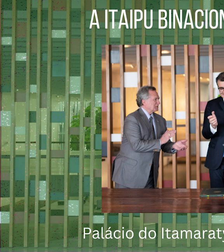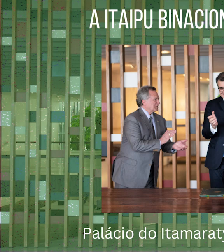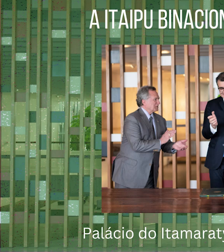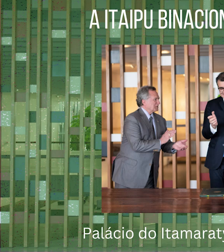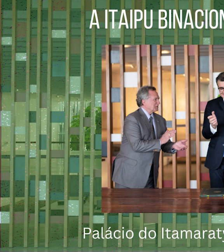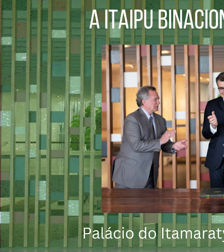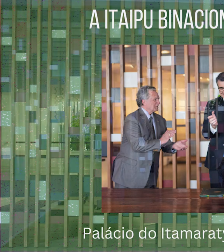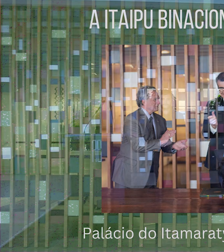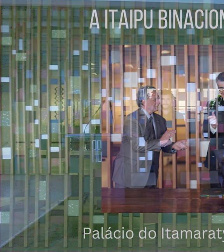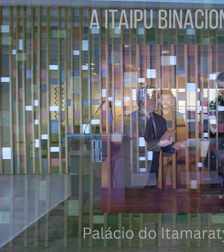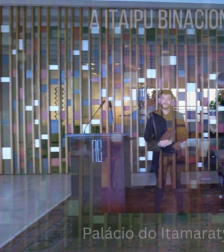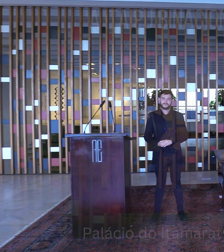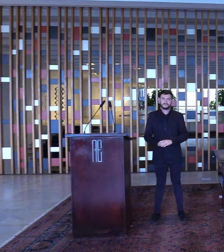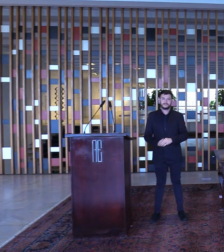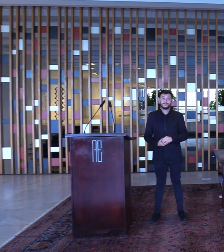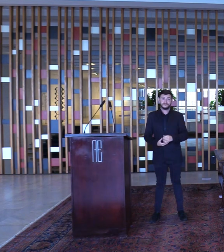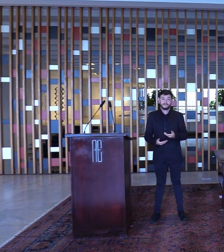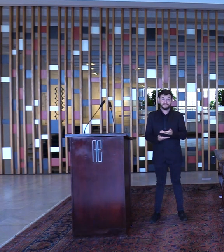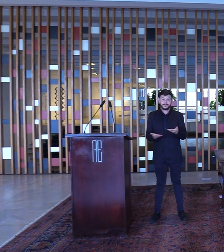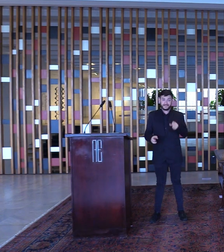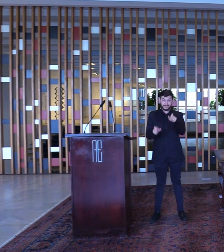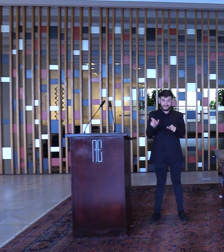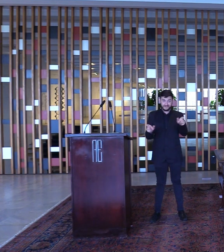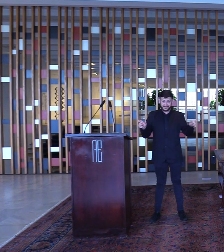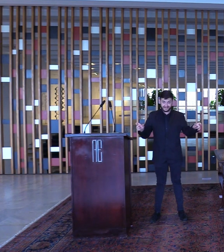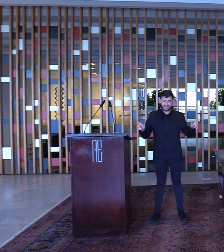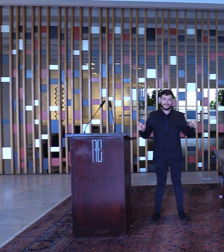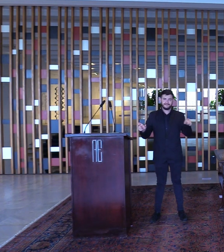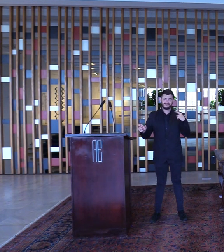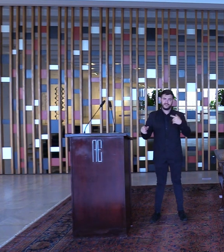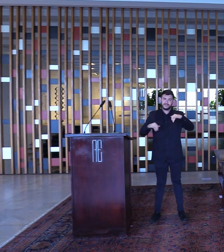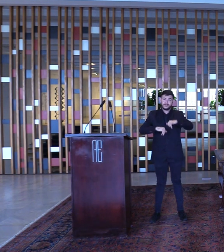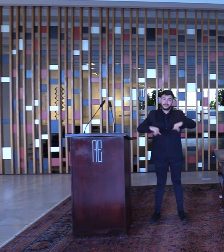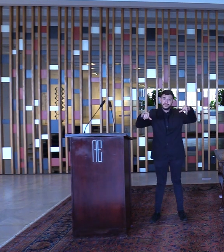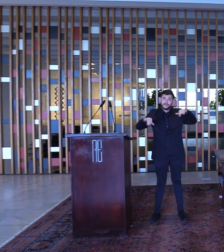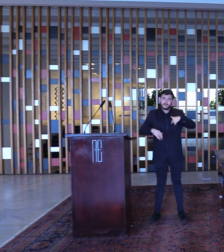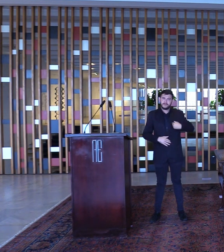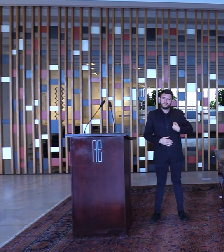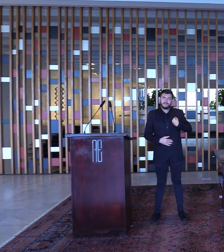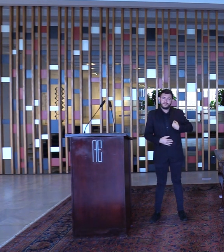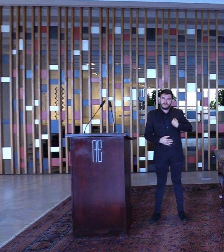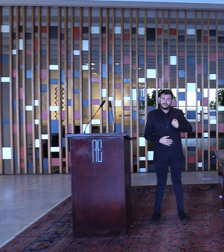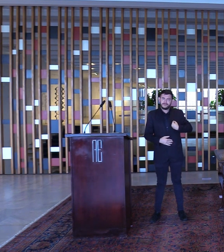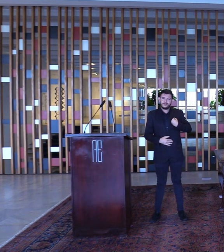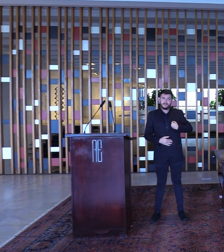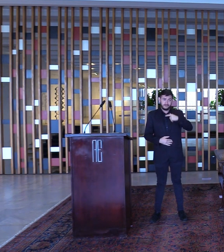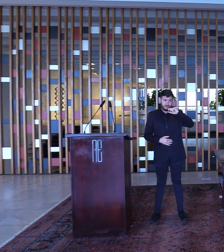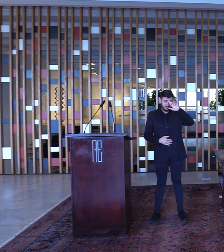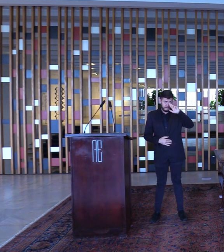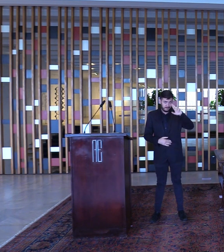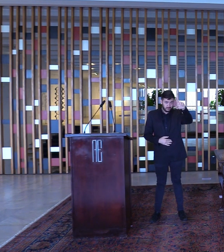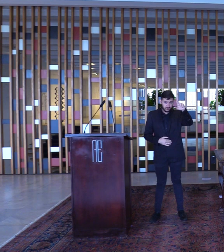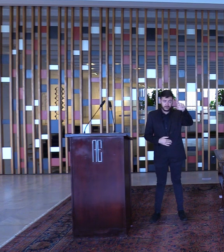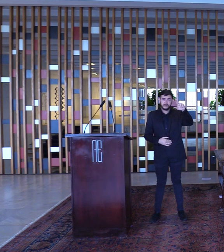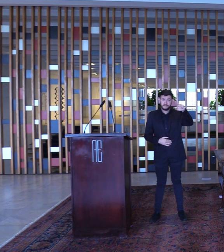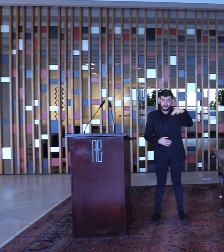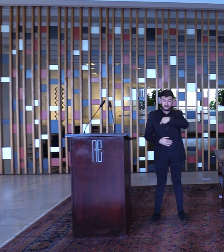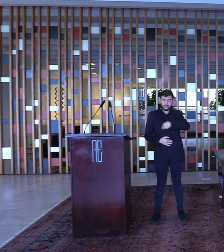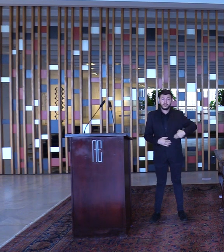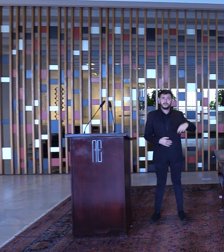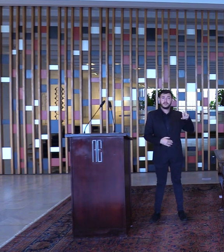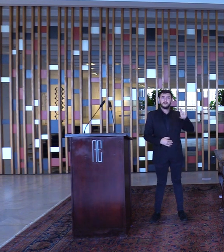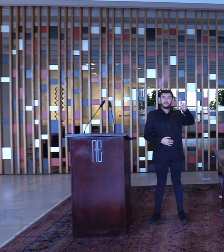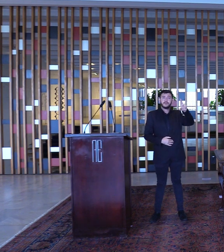Senhoras e senhores, anunciamos a presença dos senhores. Ministro de Estado das Relações